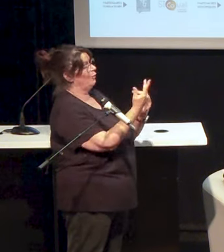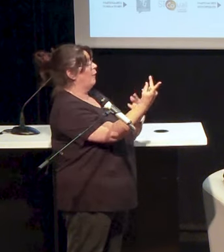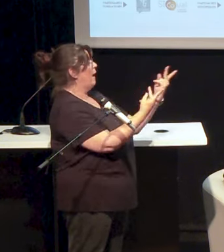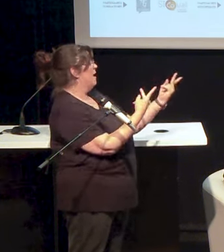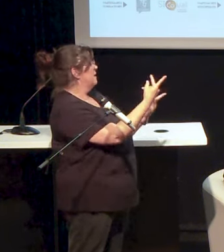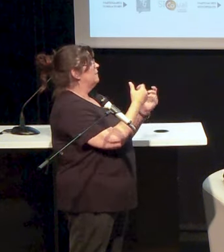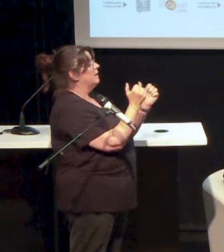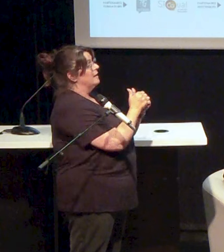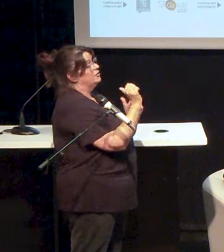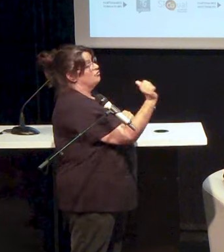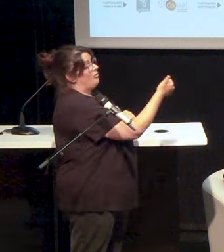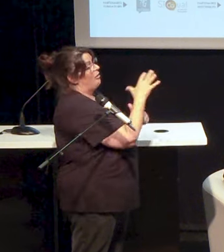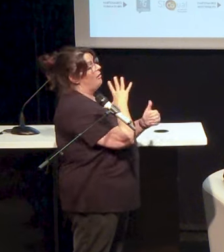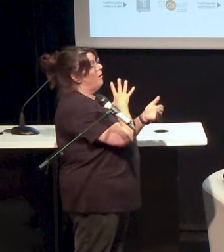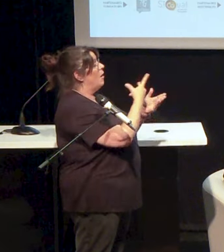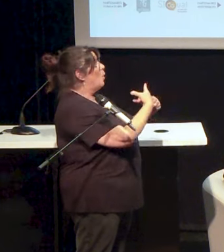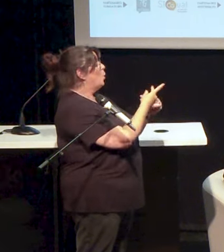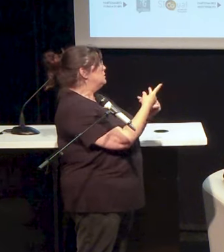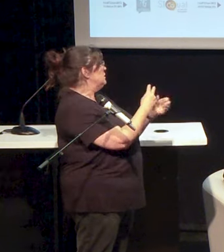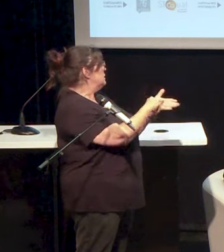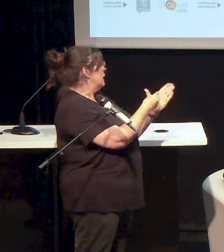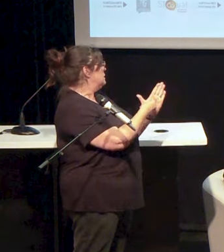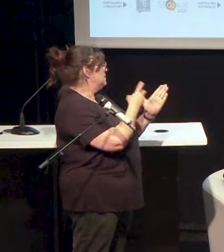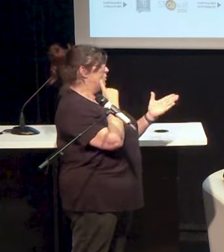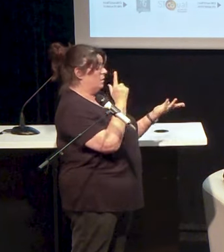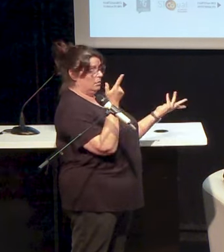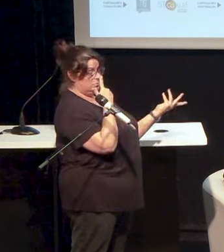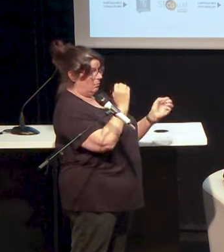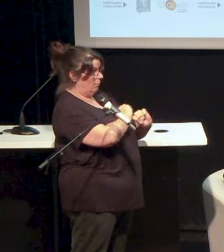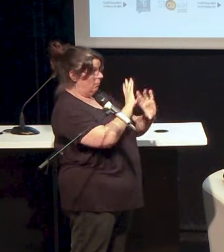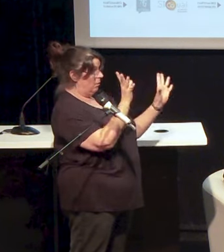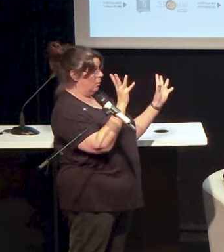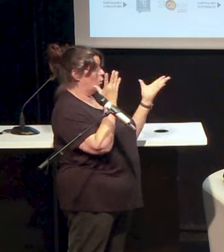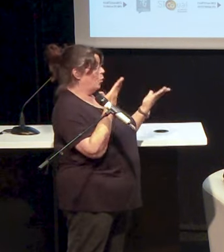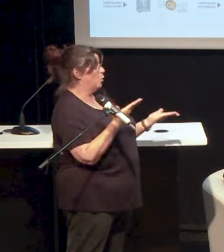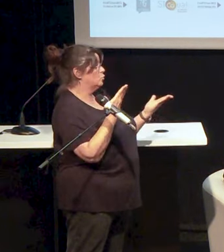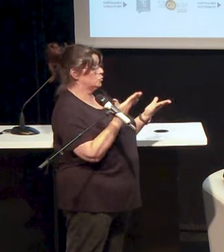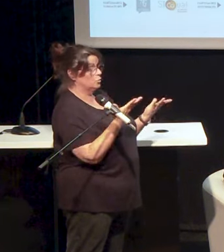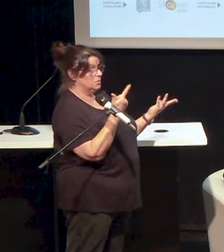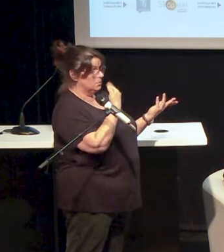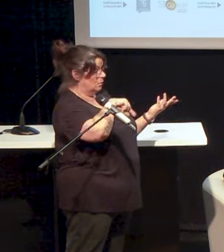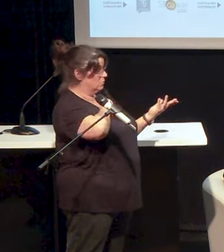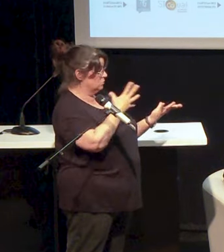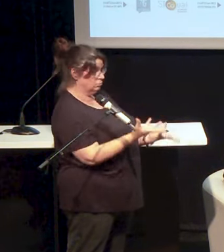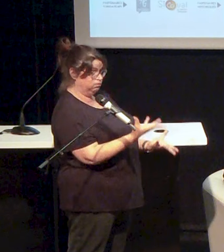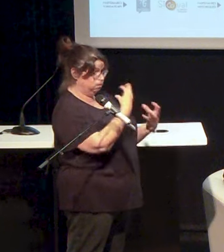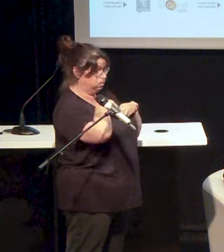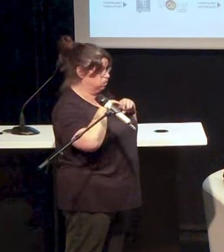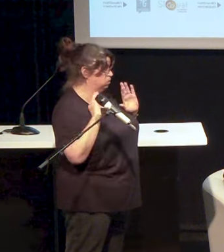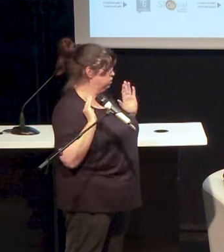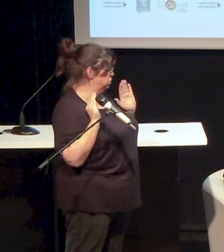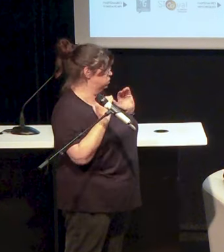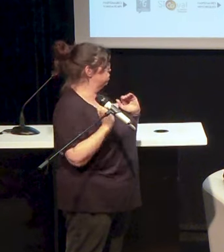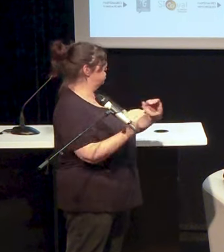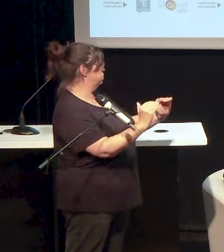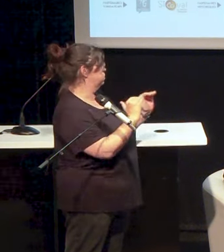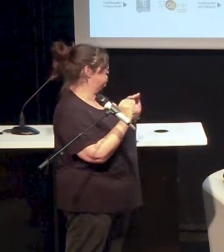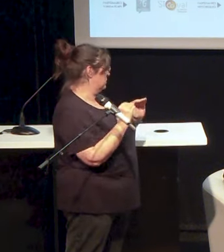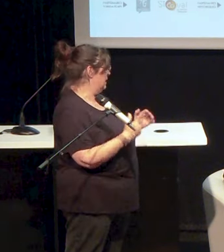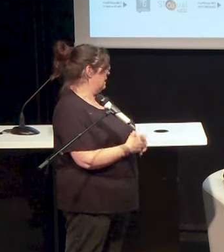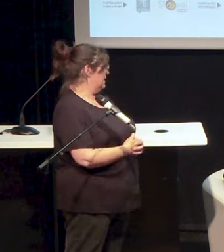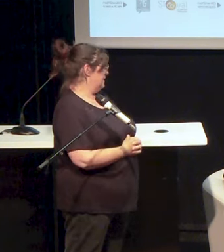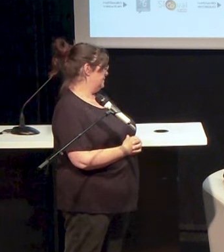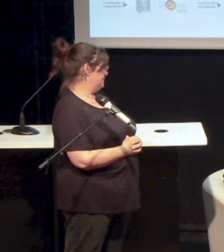outils technologiques, mais c'est complètement transparent. C'est-à-dire qu'aujourd'hui, c'est vraiment intégré, inclus. Voilà, ça, je pense qu'effectivement...